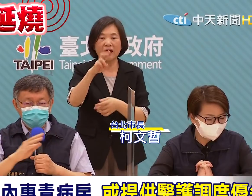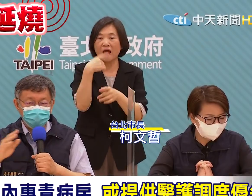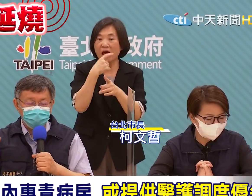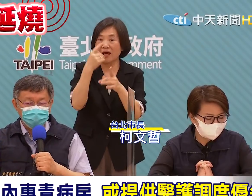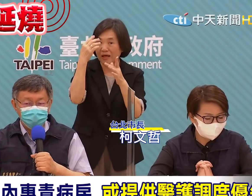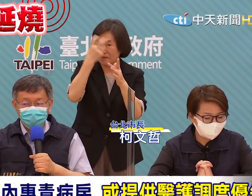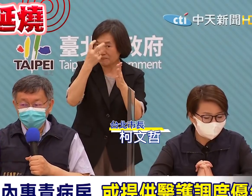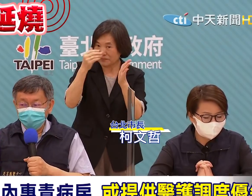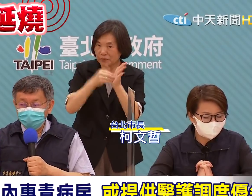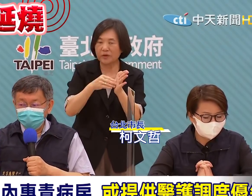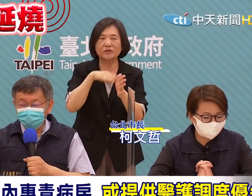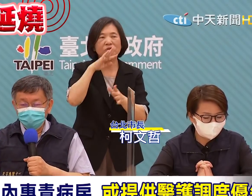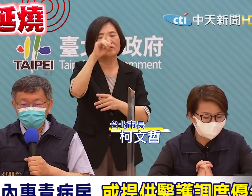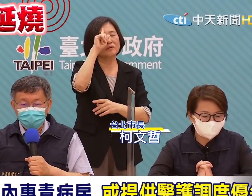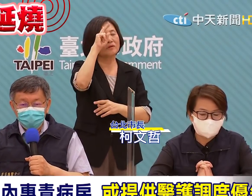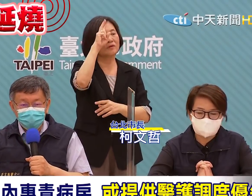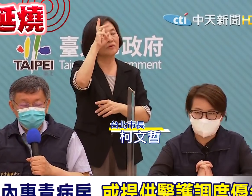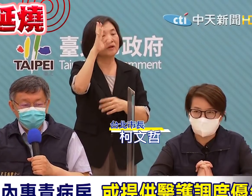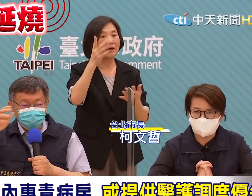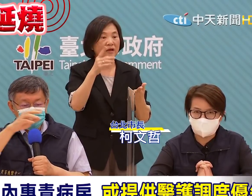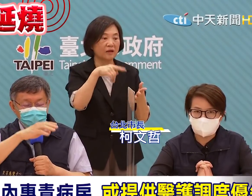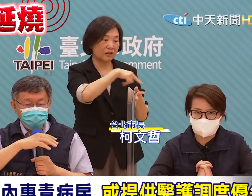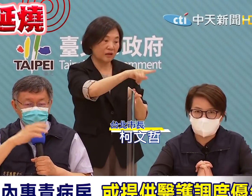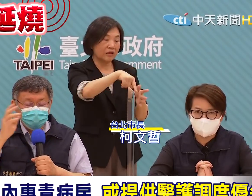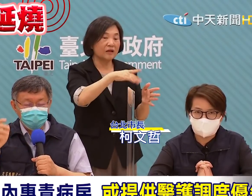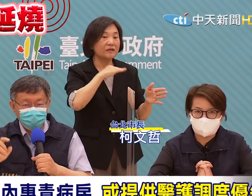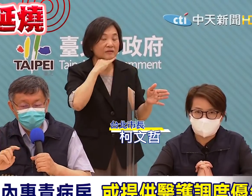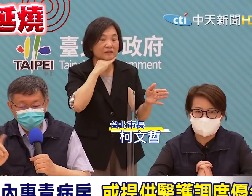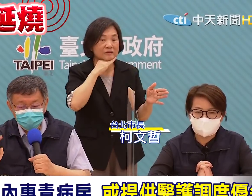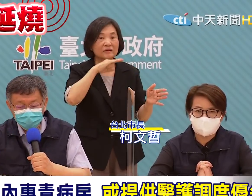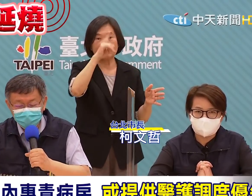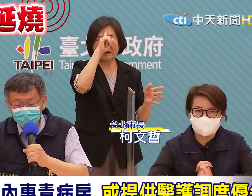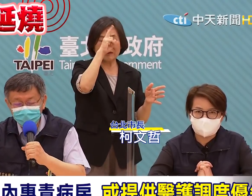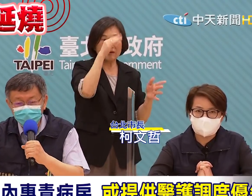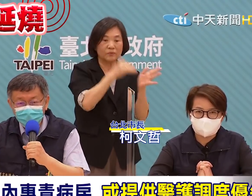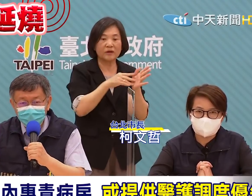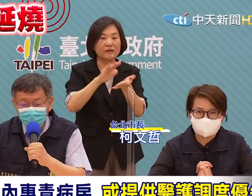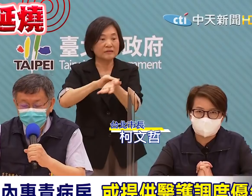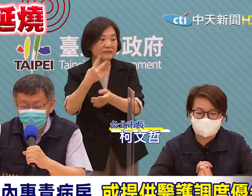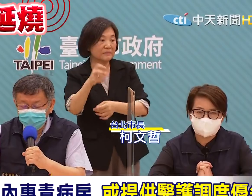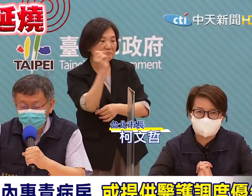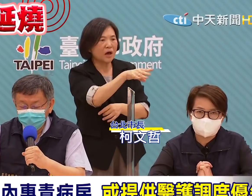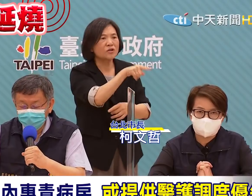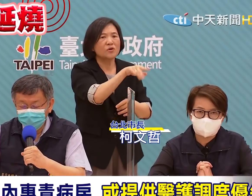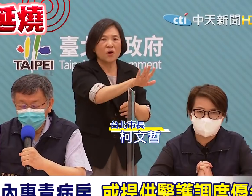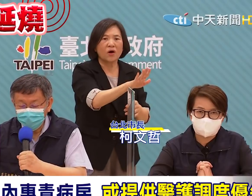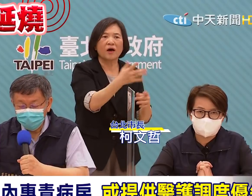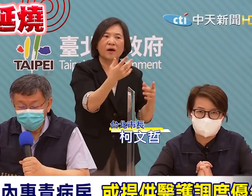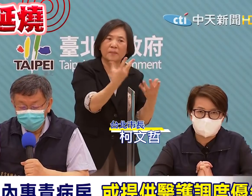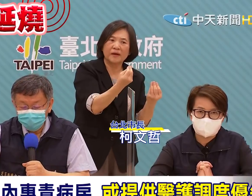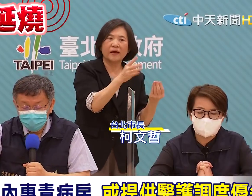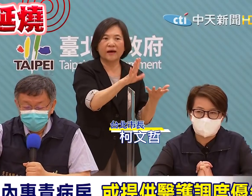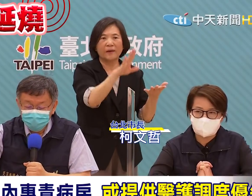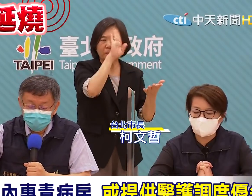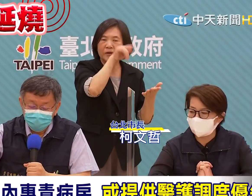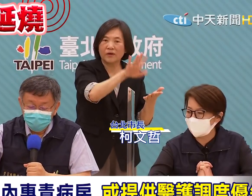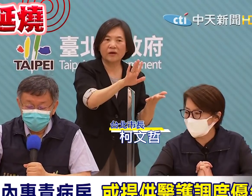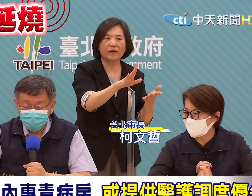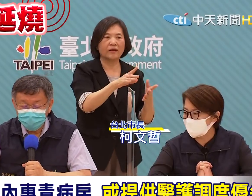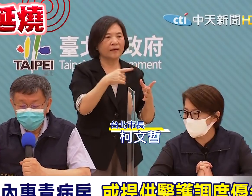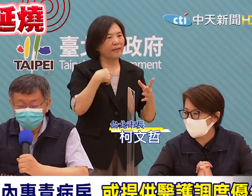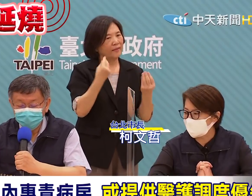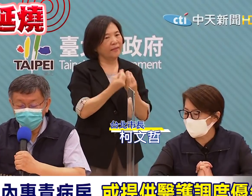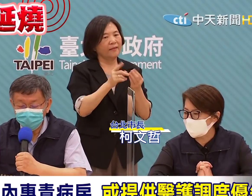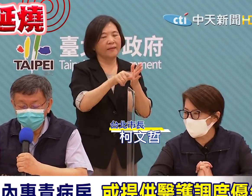要几天的时间，那出来以后还再去通知医院的时候，这有点 delay 了。那也因为这样，你知道我才马上建立那